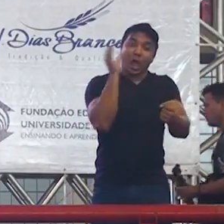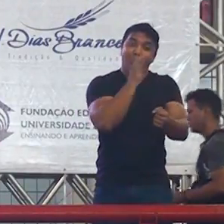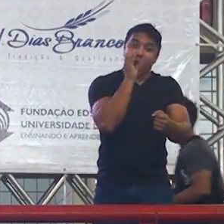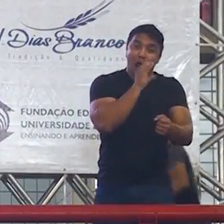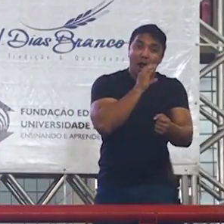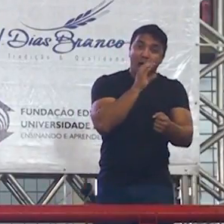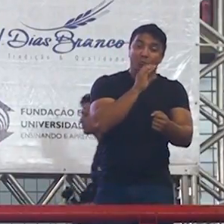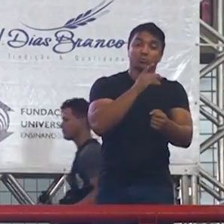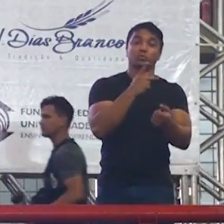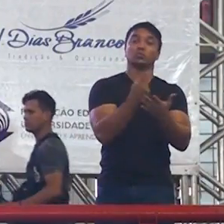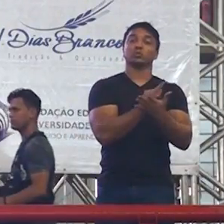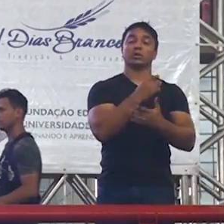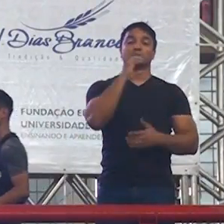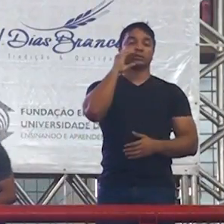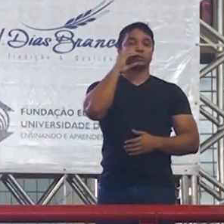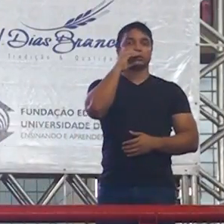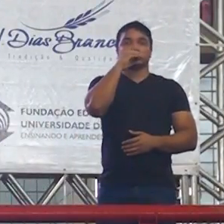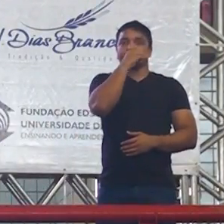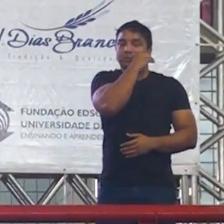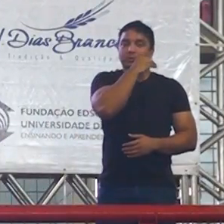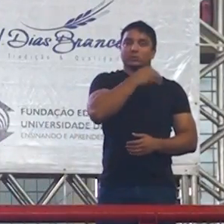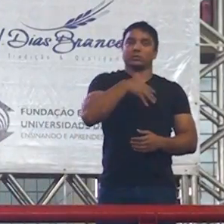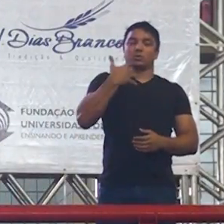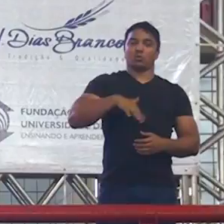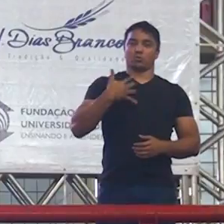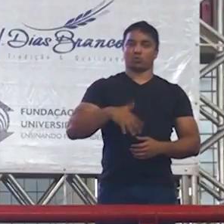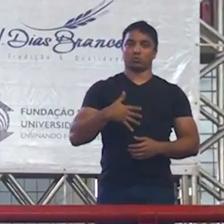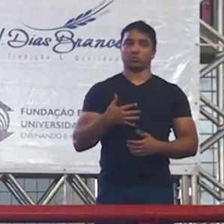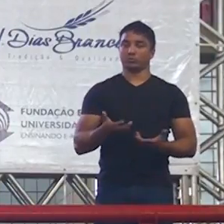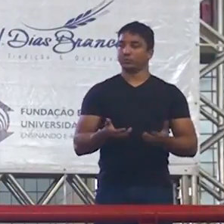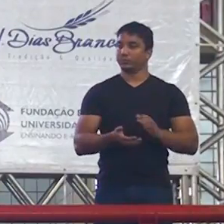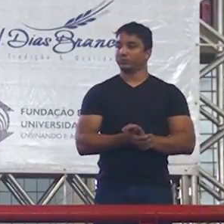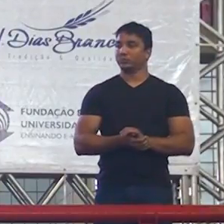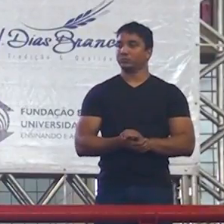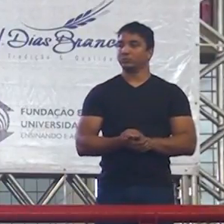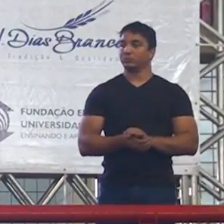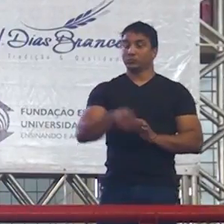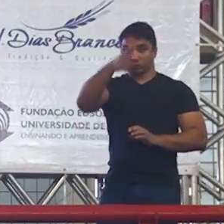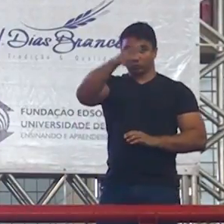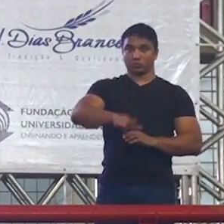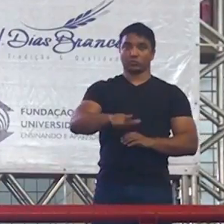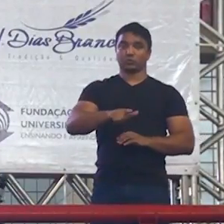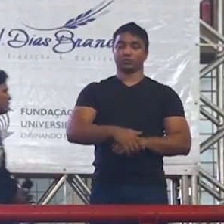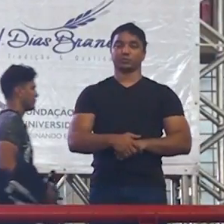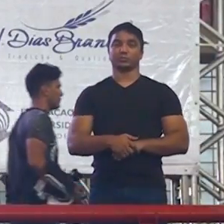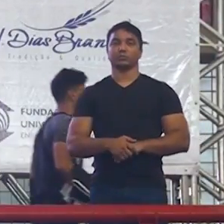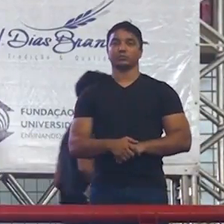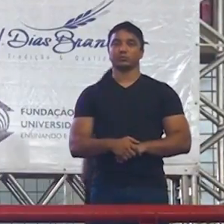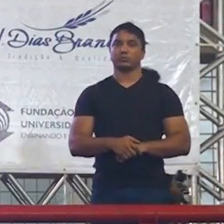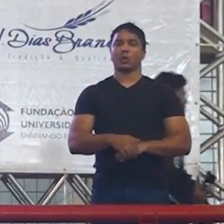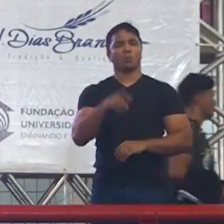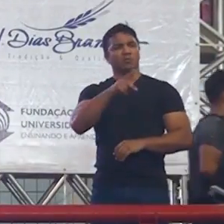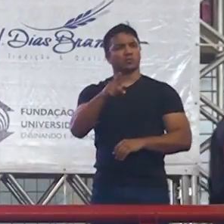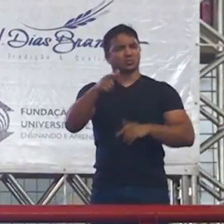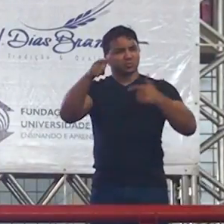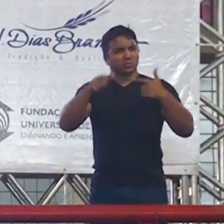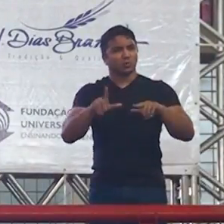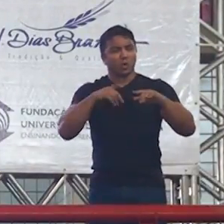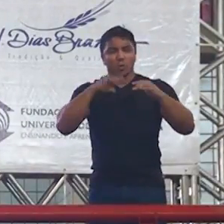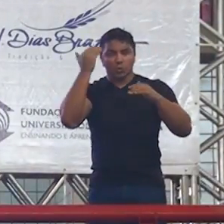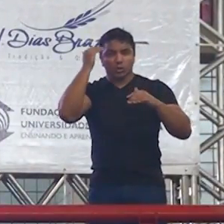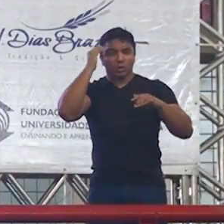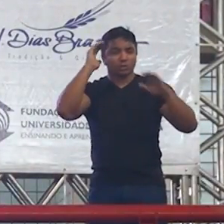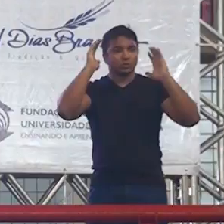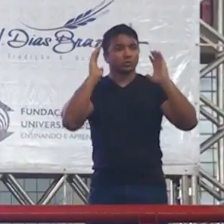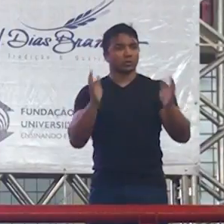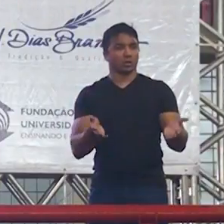braço, mais calor. Fui claro? Então vamos repetir. Mas professor, eu